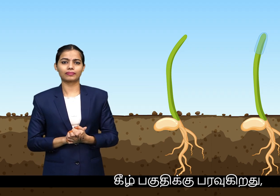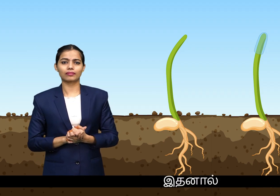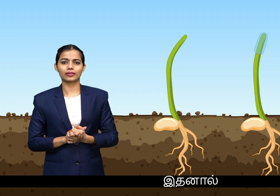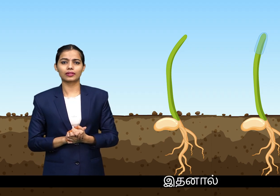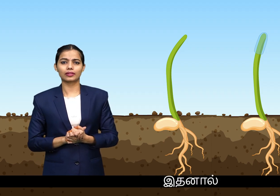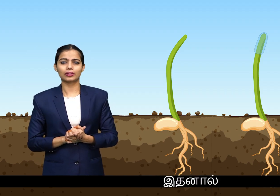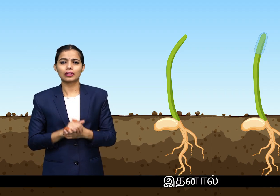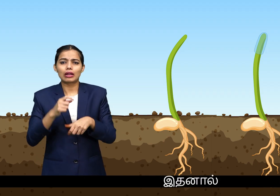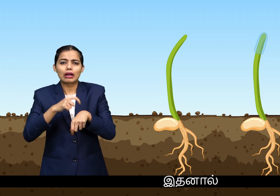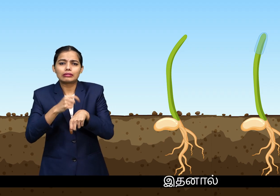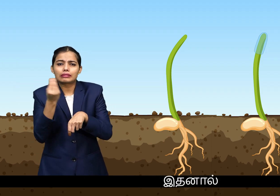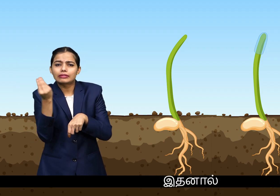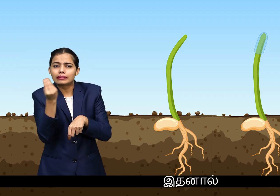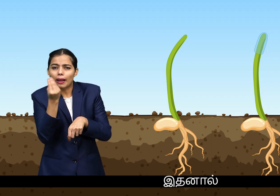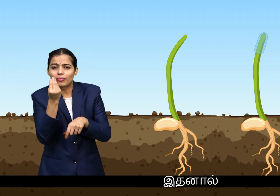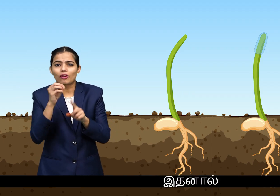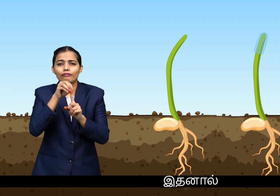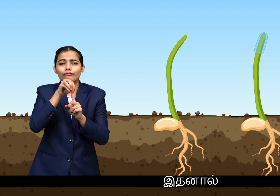பரவுகிறது. இதனால்